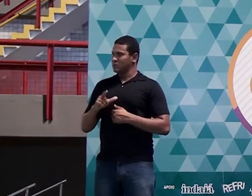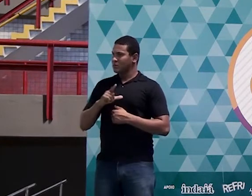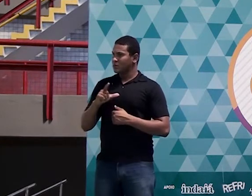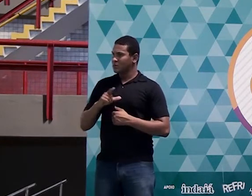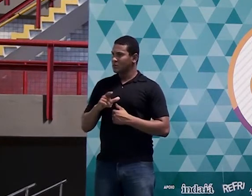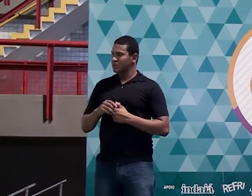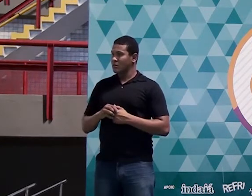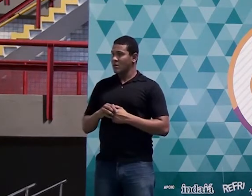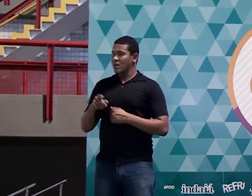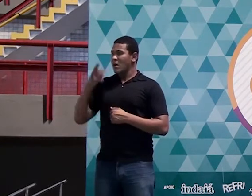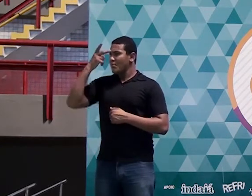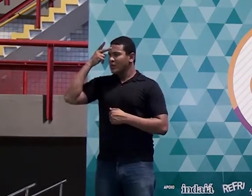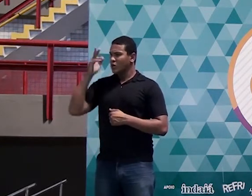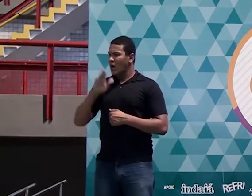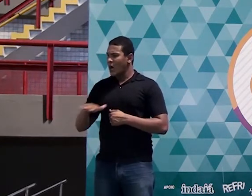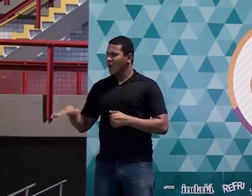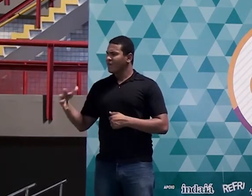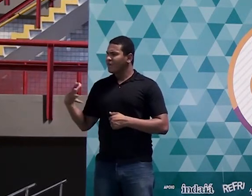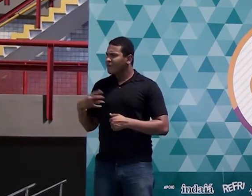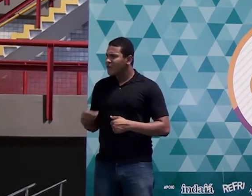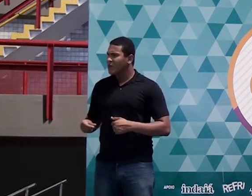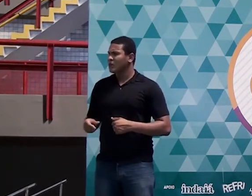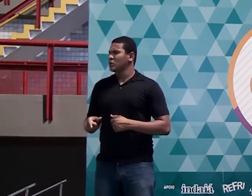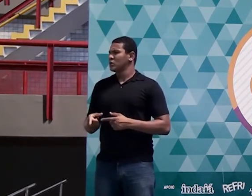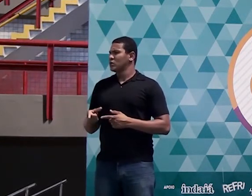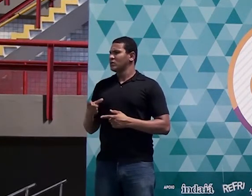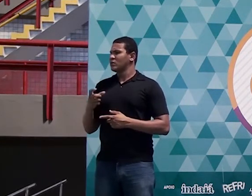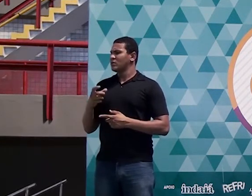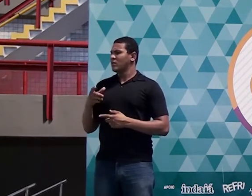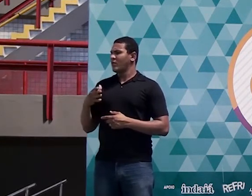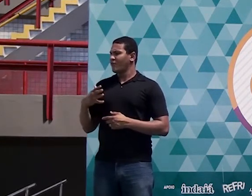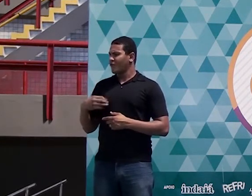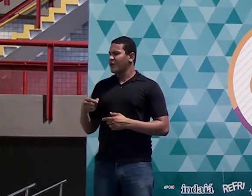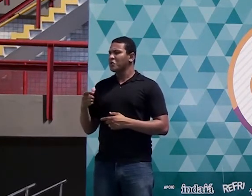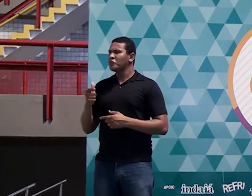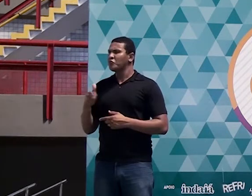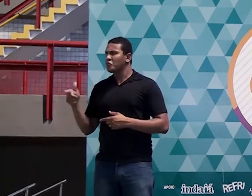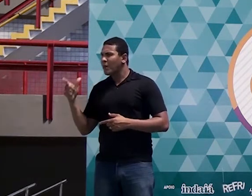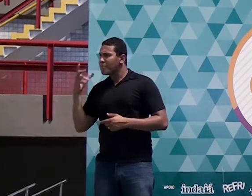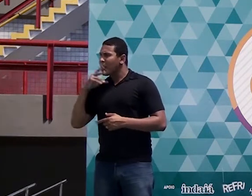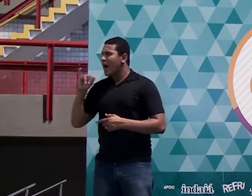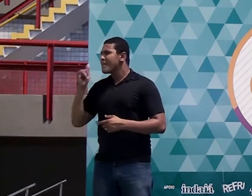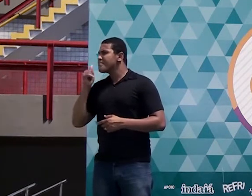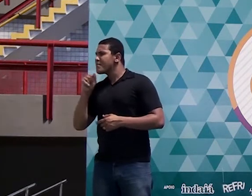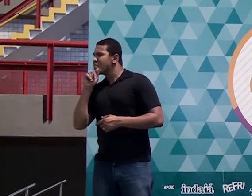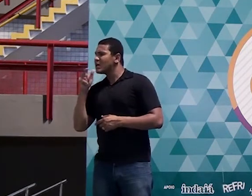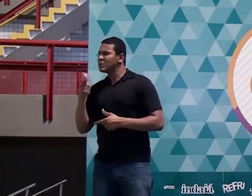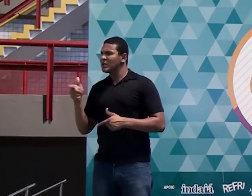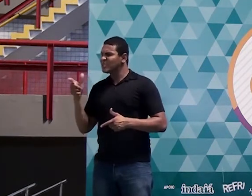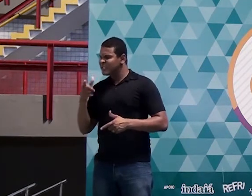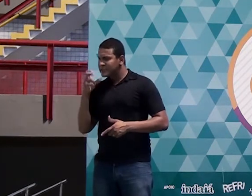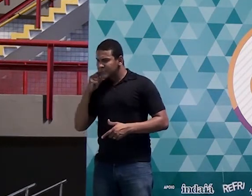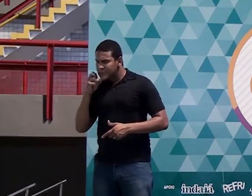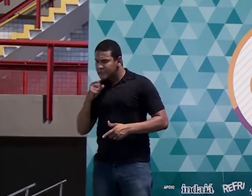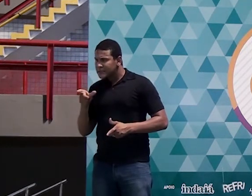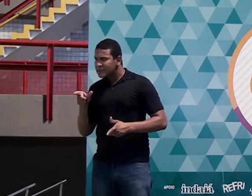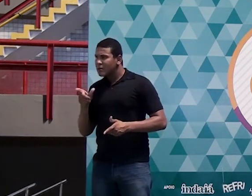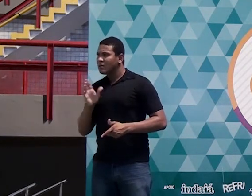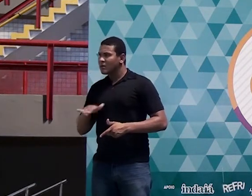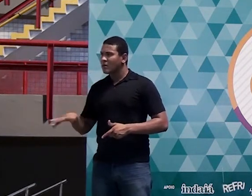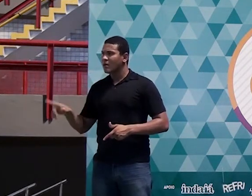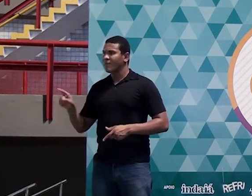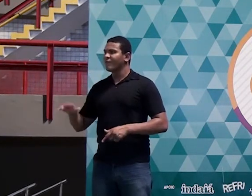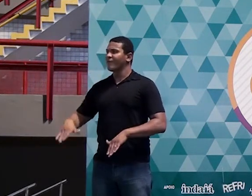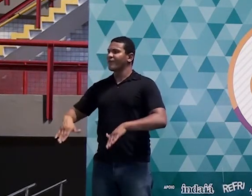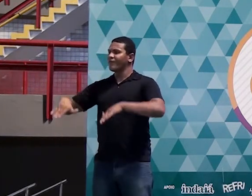recebia as órfãs. Inclusive as órfãs vão virar quem? As freiras. Então coloca aí, a igreja tinha